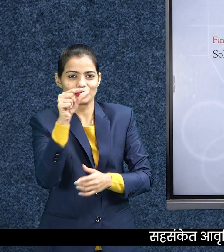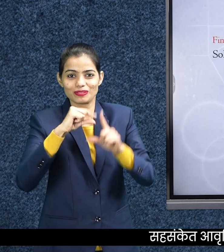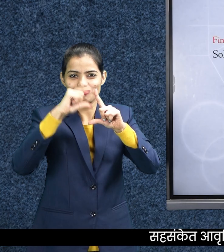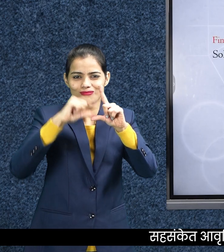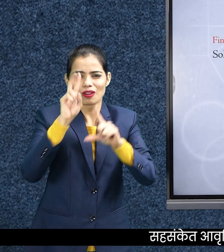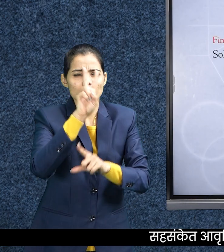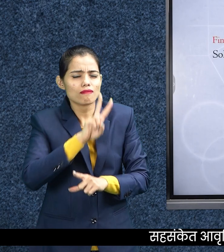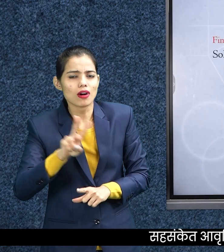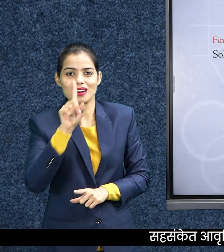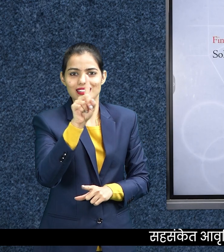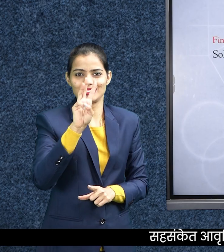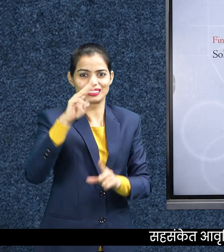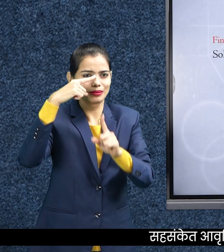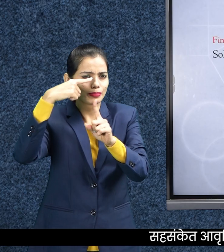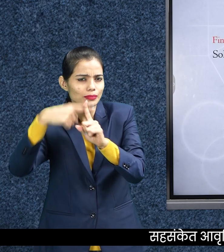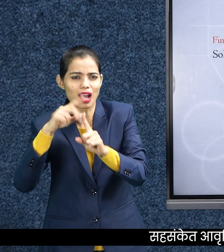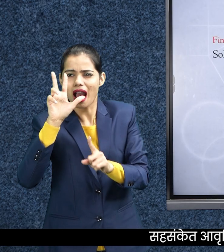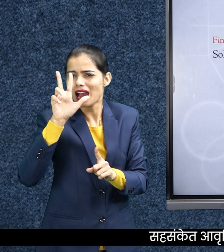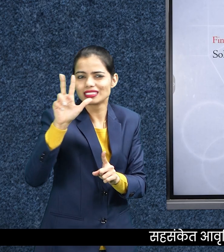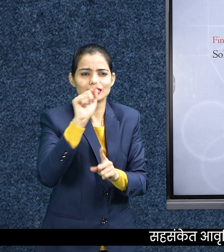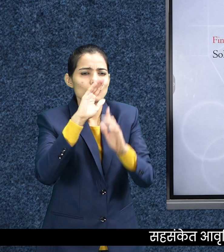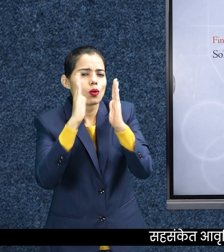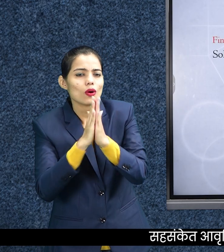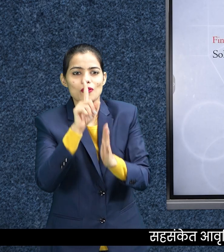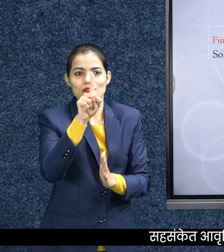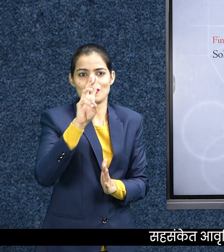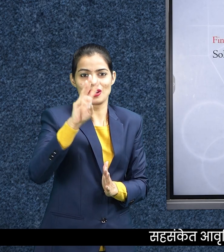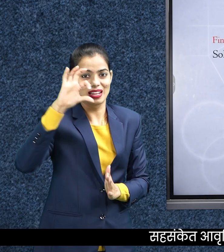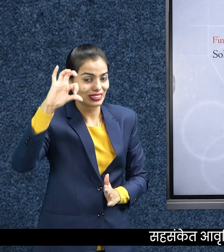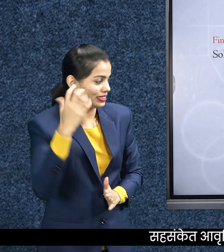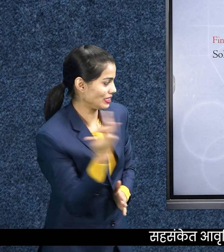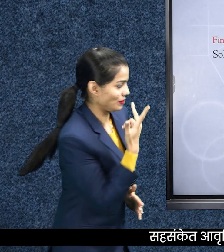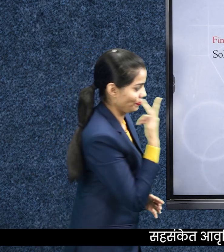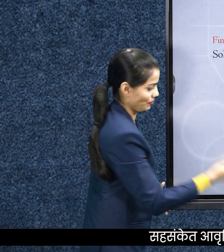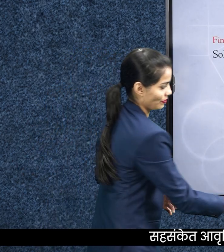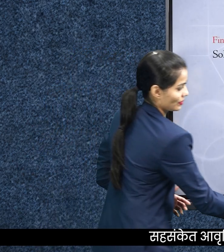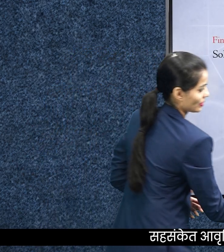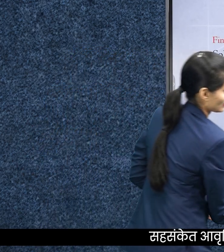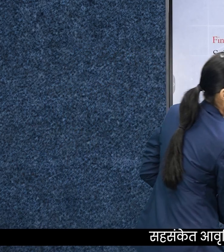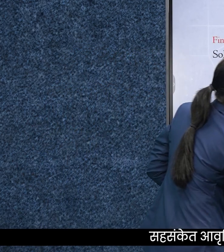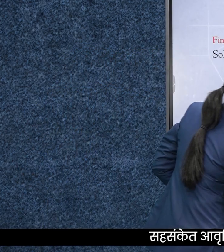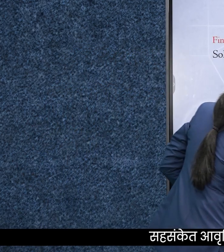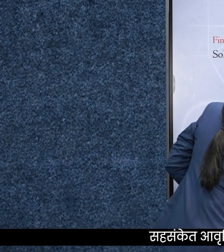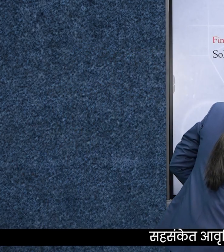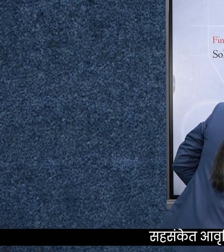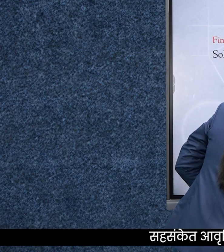सहसंकेत आवृत्ति की पांचवी पंक्ति में मान 131 + 8 = 139।